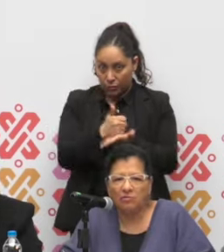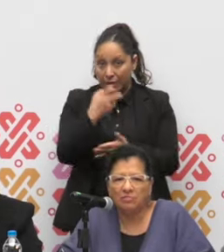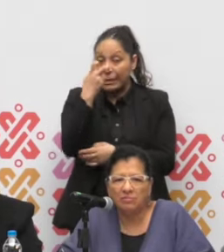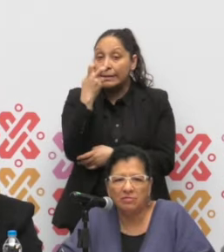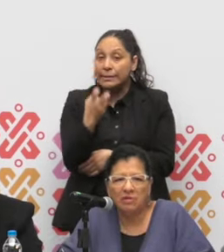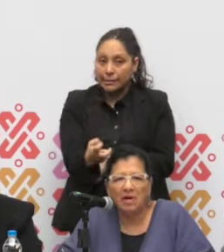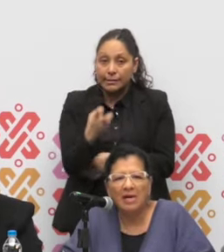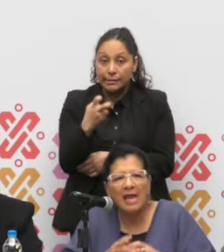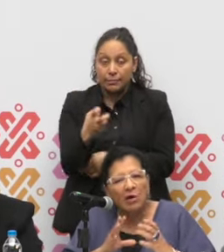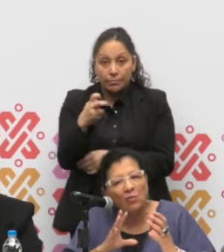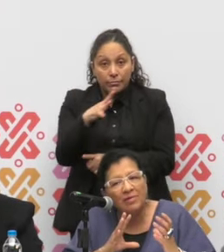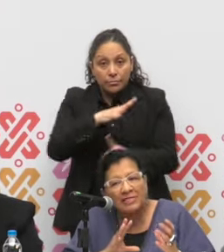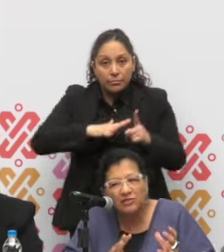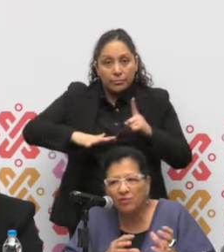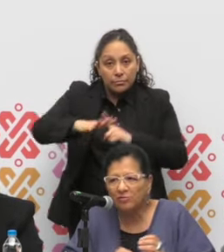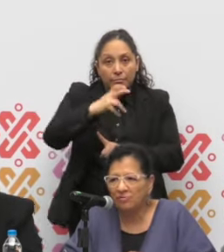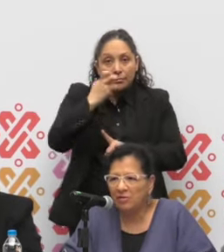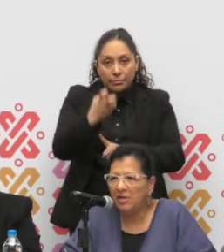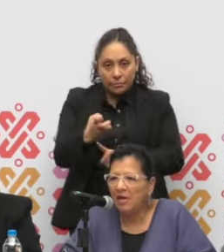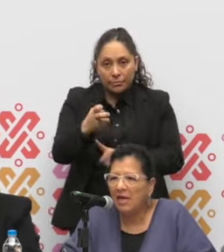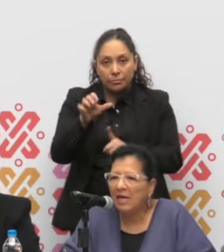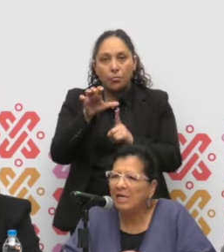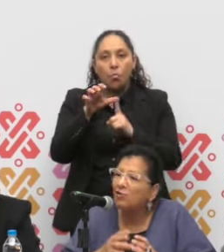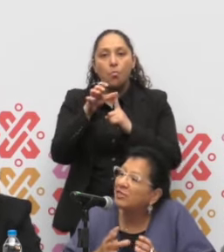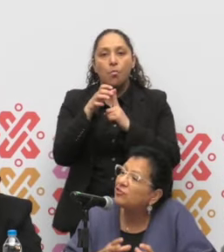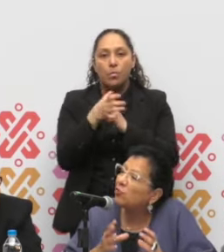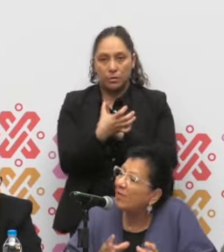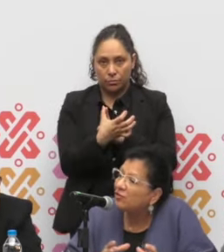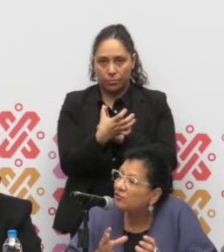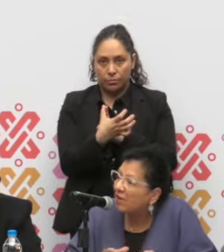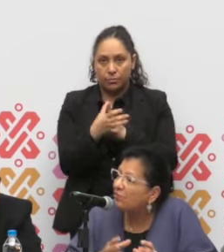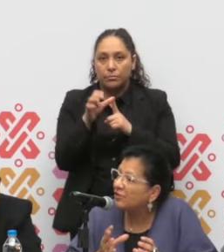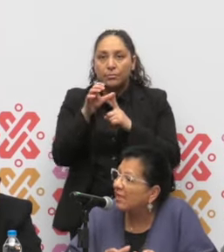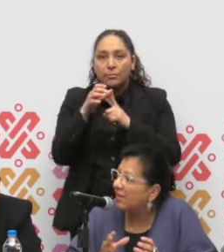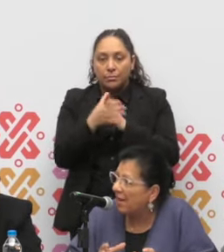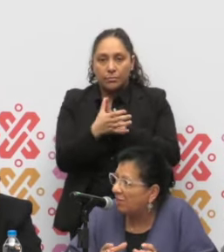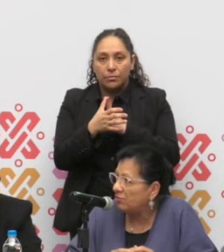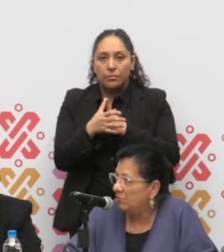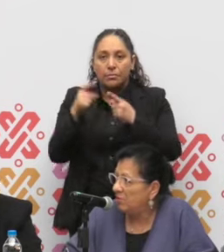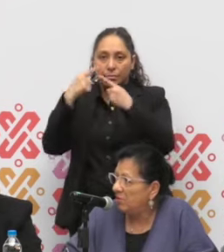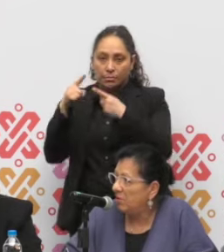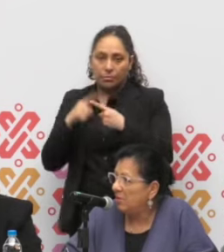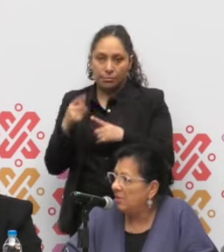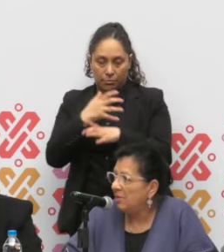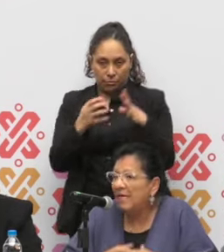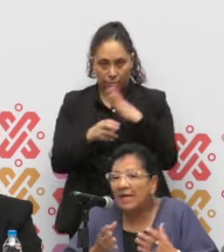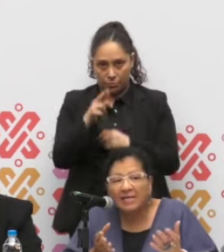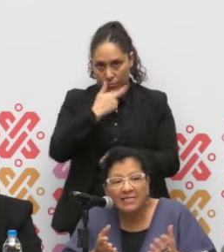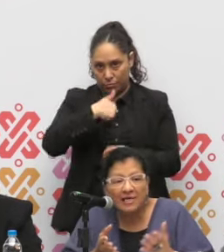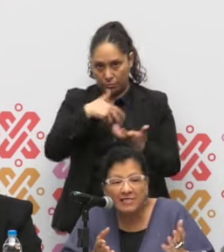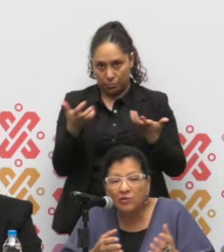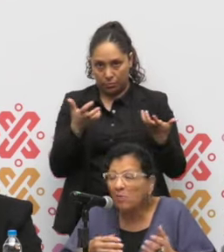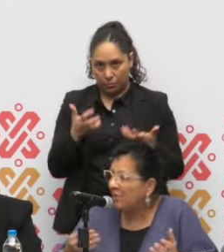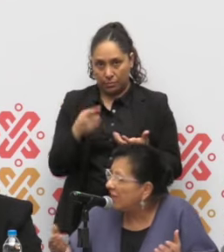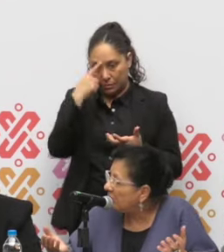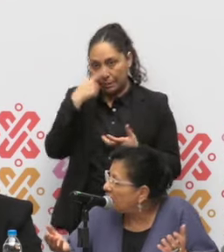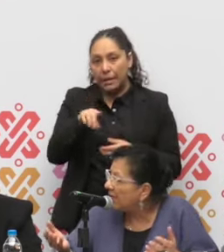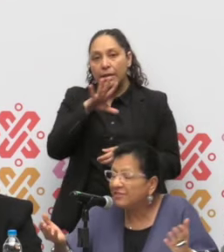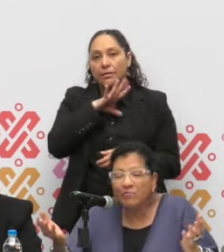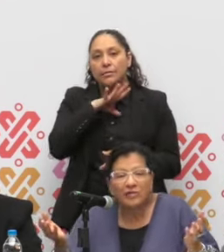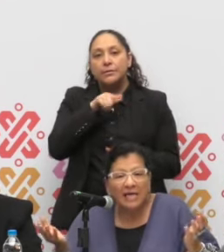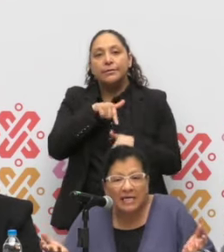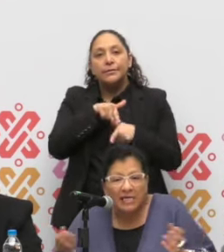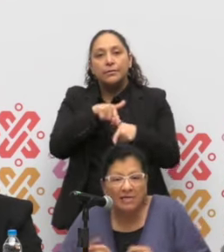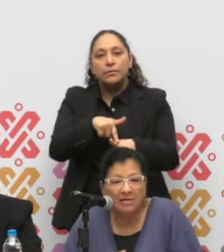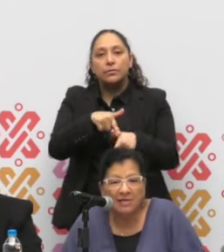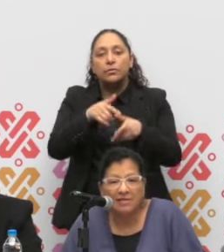el marco, la convención y los instrumentos que hemos generado, que le dan sentido a por